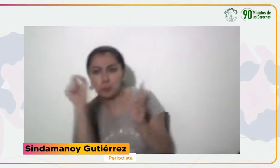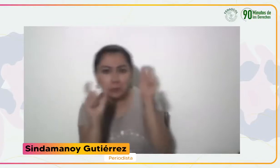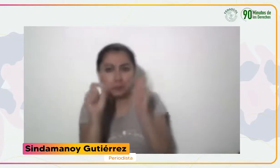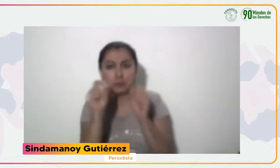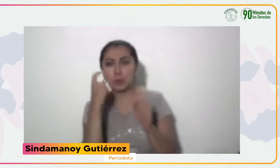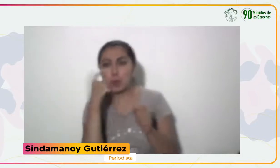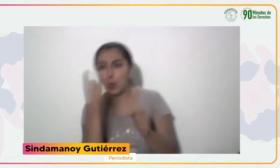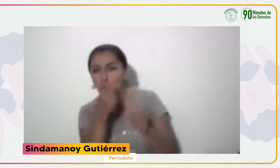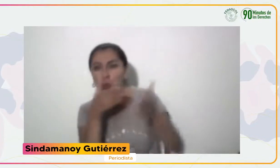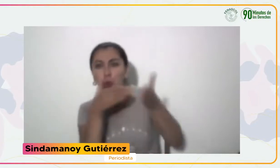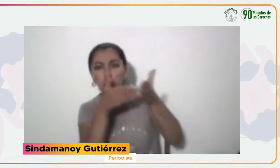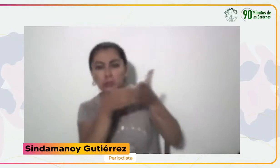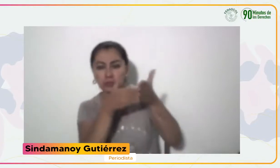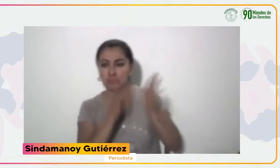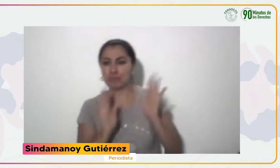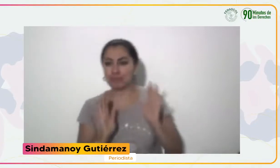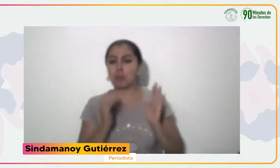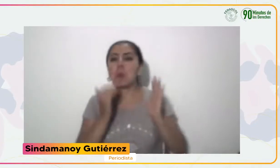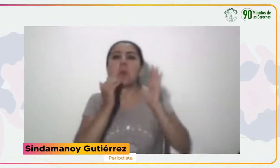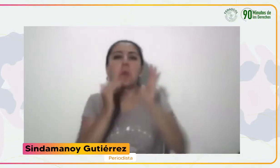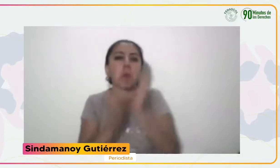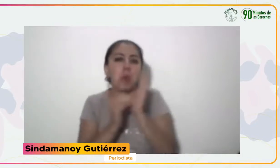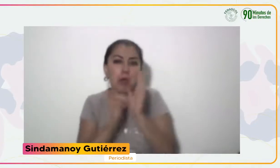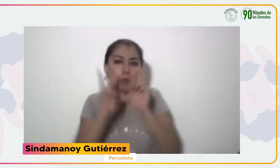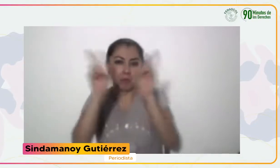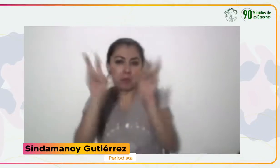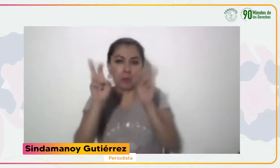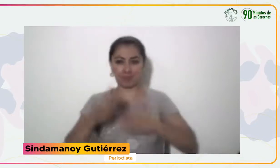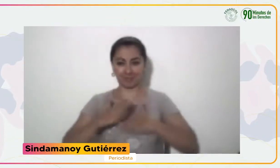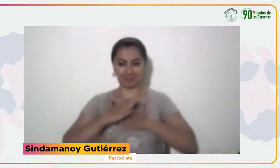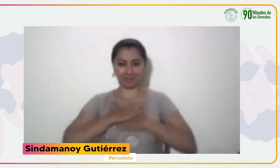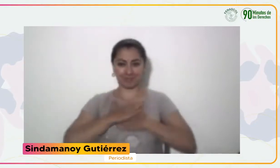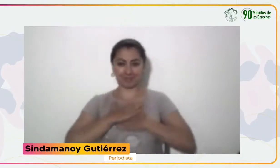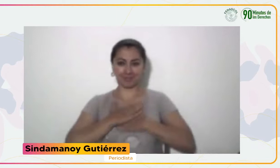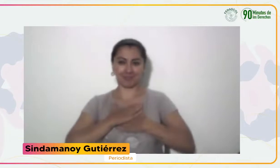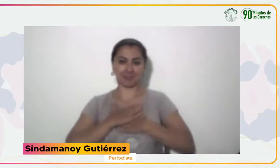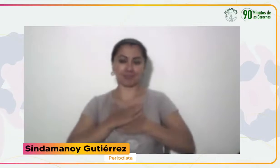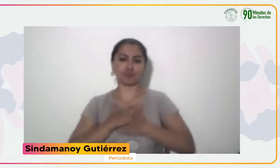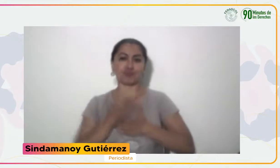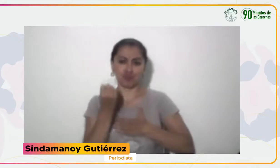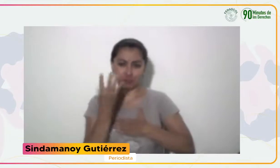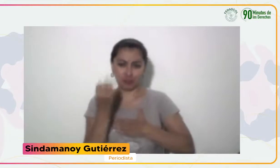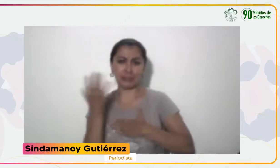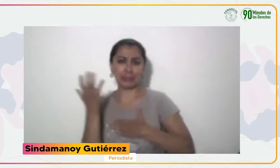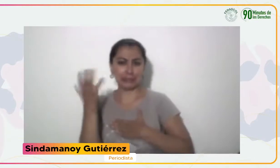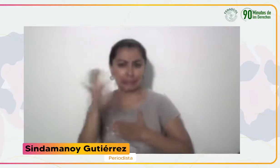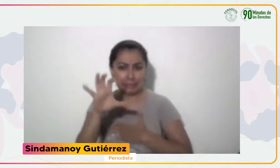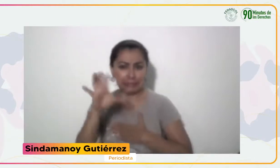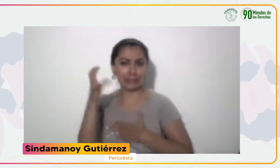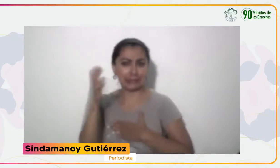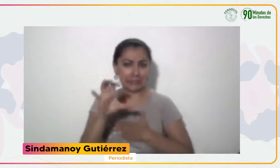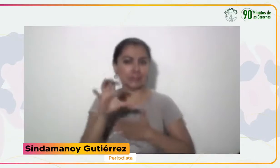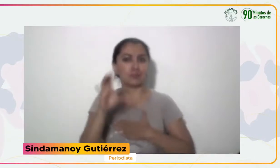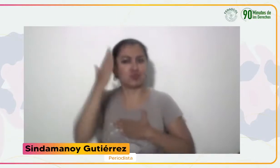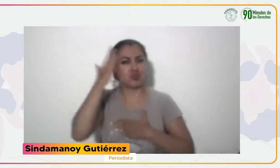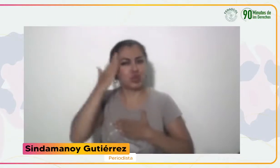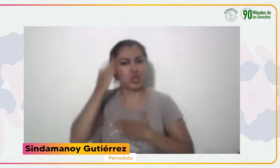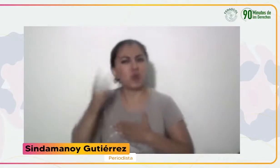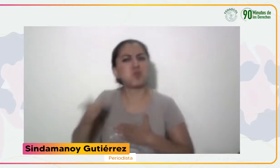tener críticas. Van a tener siempre a quien buscar. Puede ser como una barrera, van a estar en contra de ellos. En mi experiencia